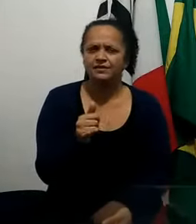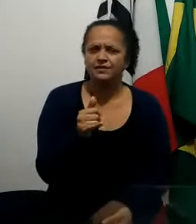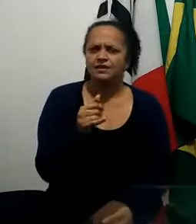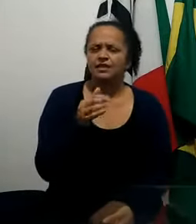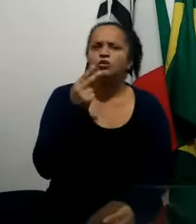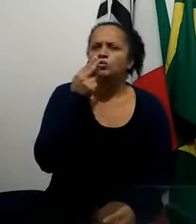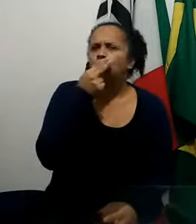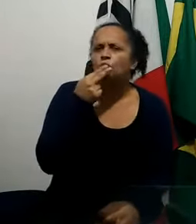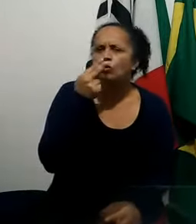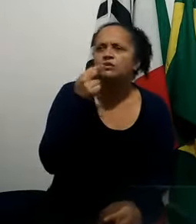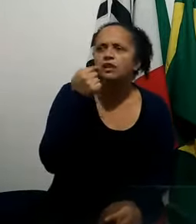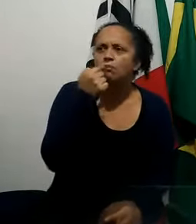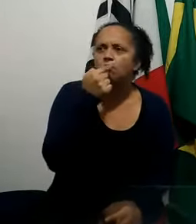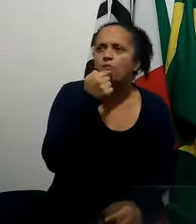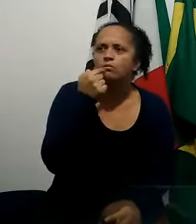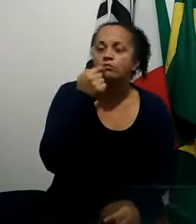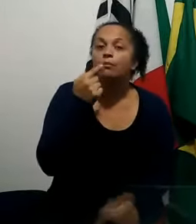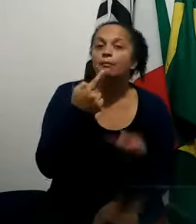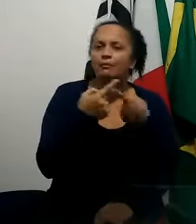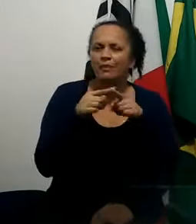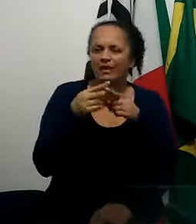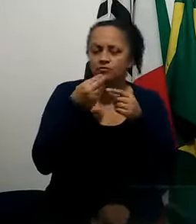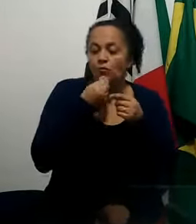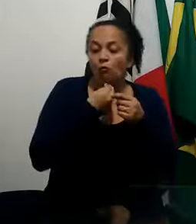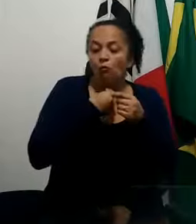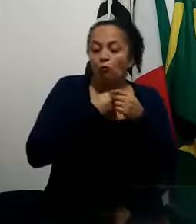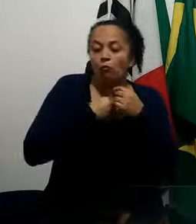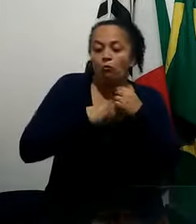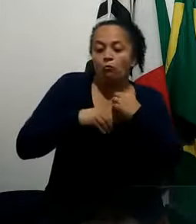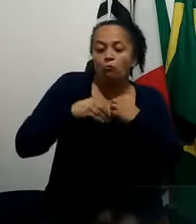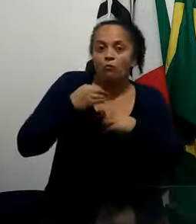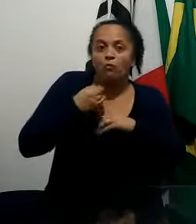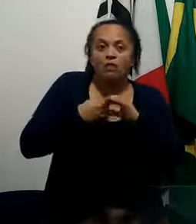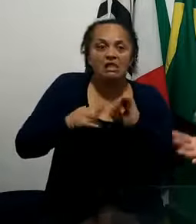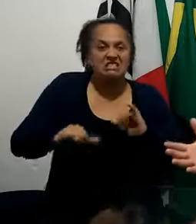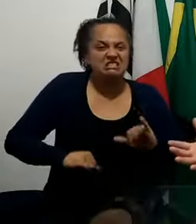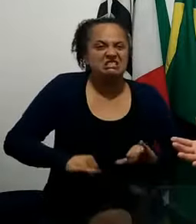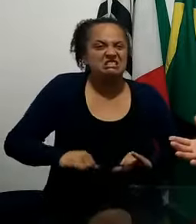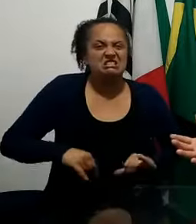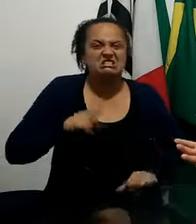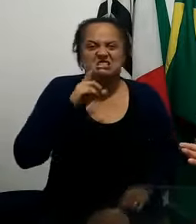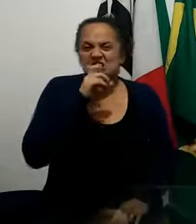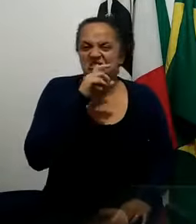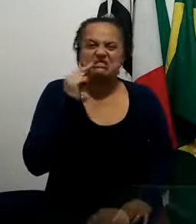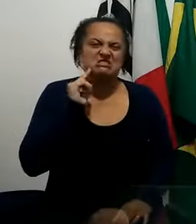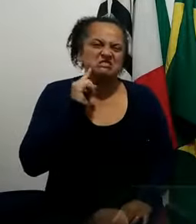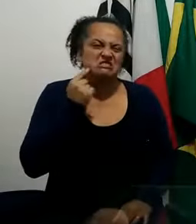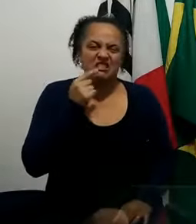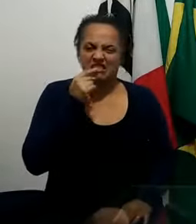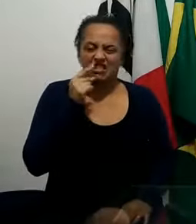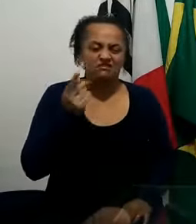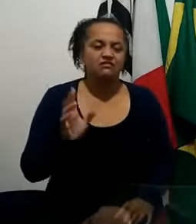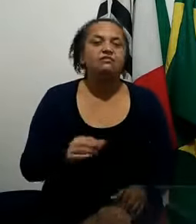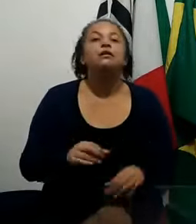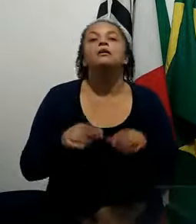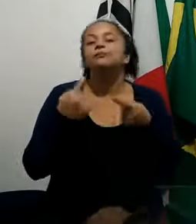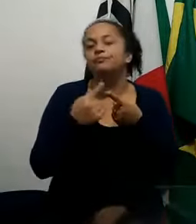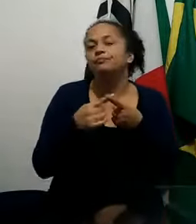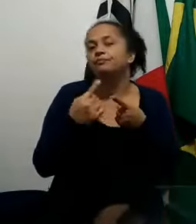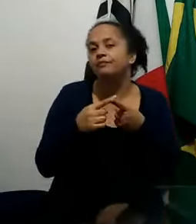no estômago, né? Porque nesse livrinho tem os outros juízos que estavam por vir. Aí vem a